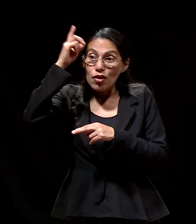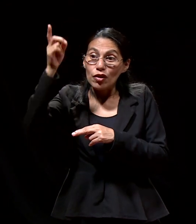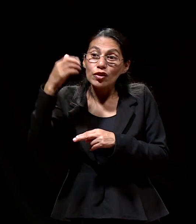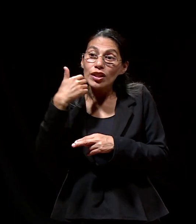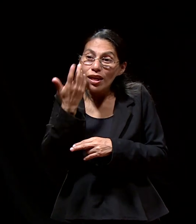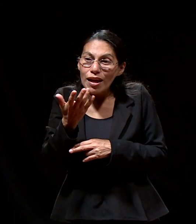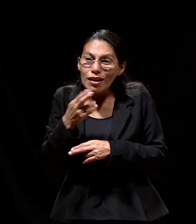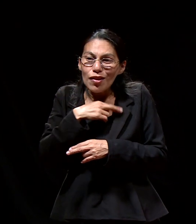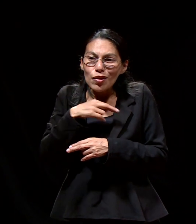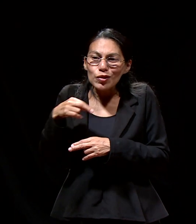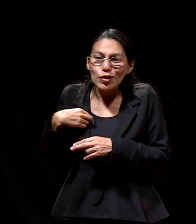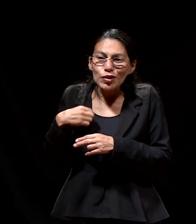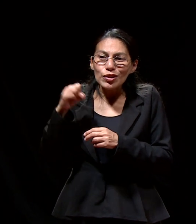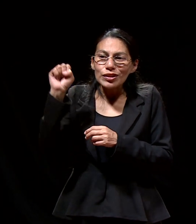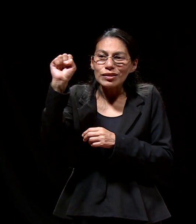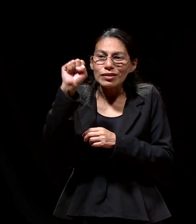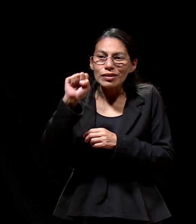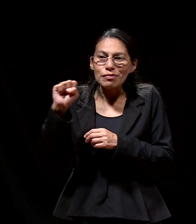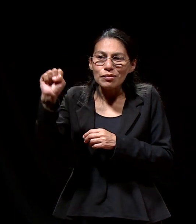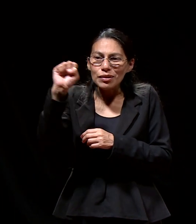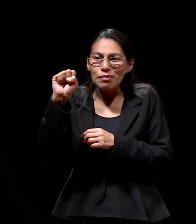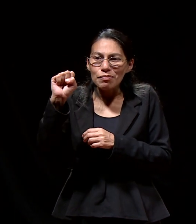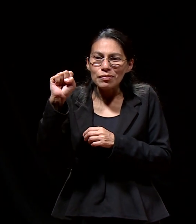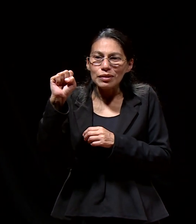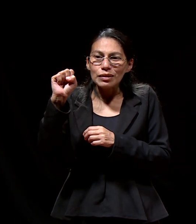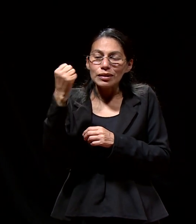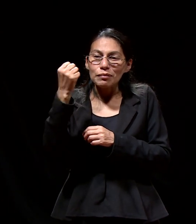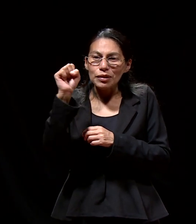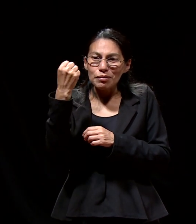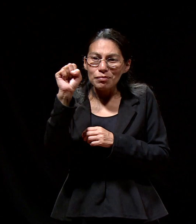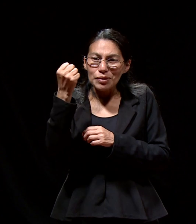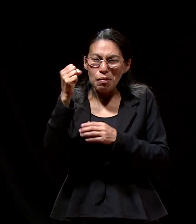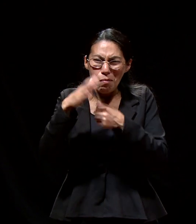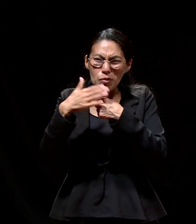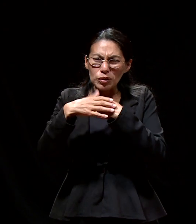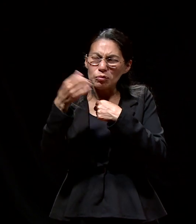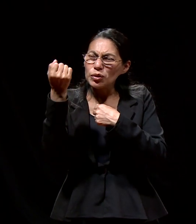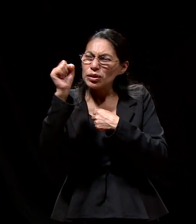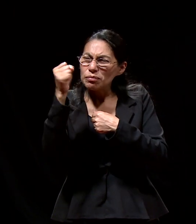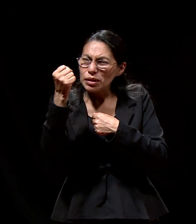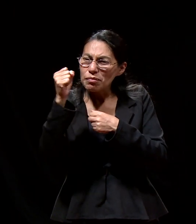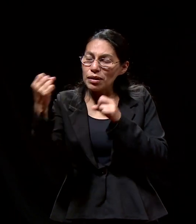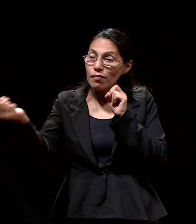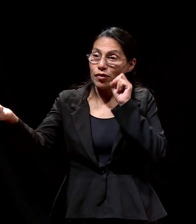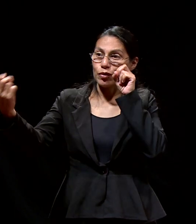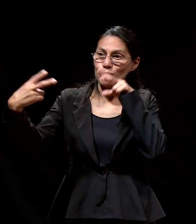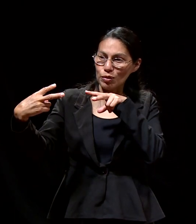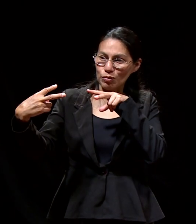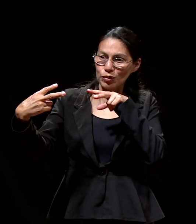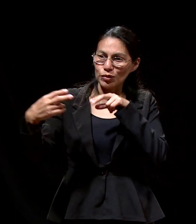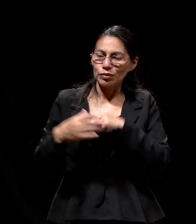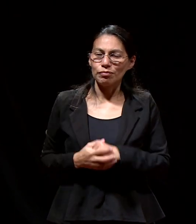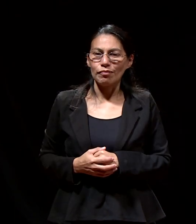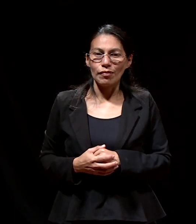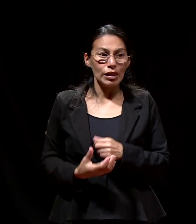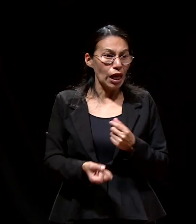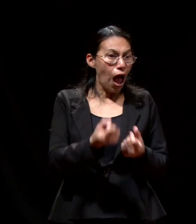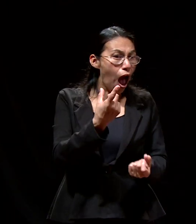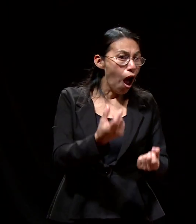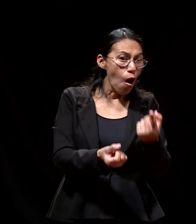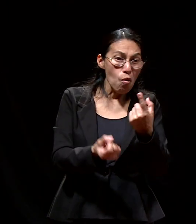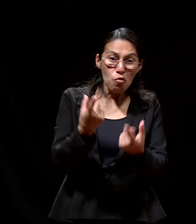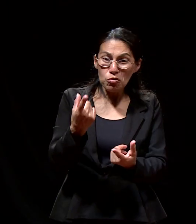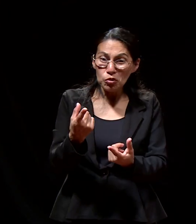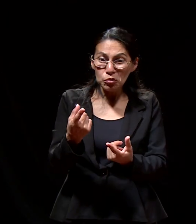fue el examen y fue muy difíciles examen que mucho de los algunos compañeros que teníamos no lograron ni el